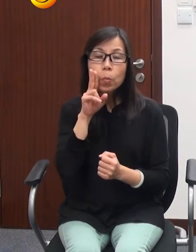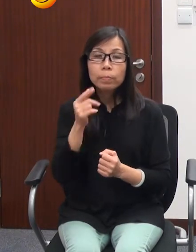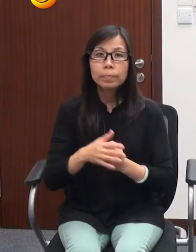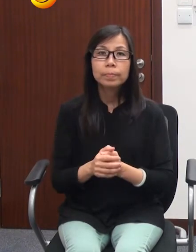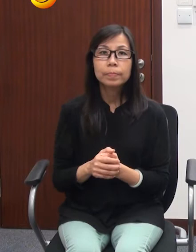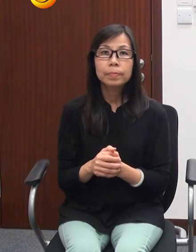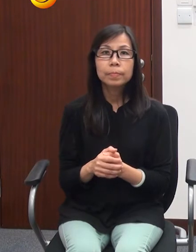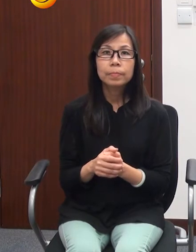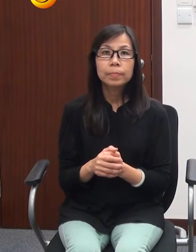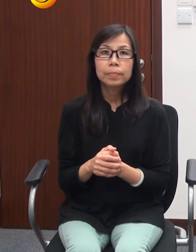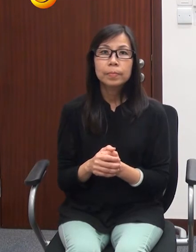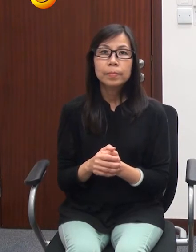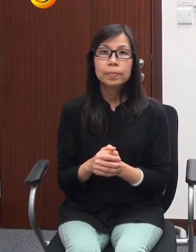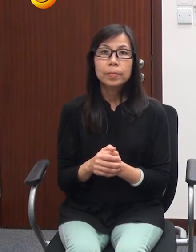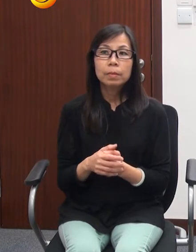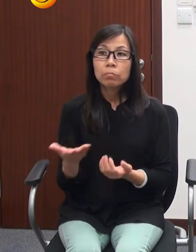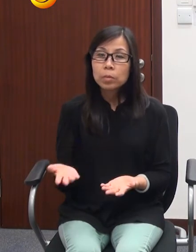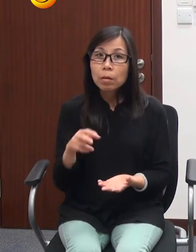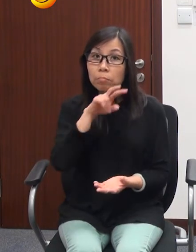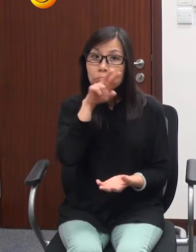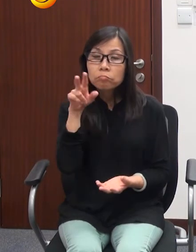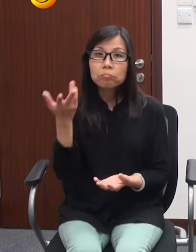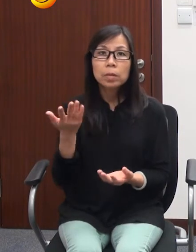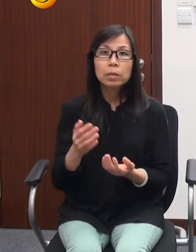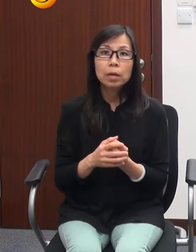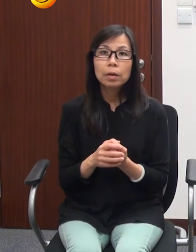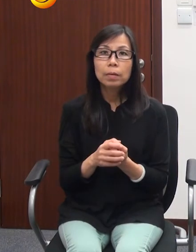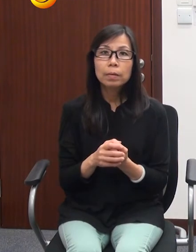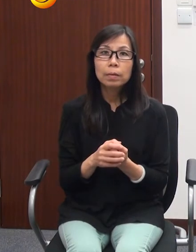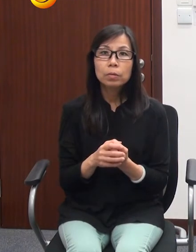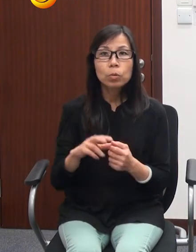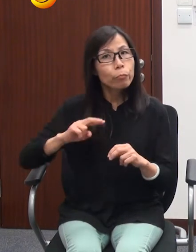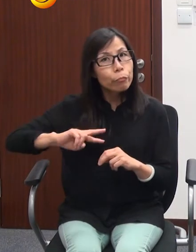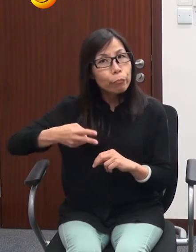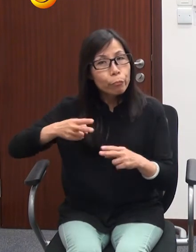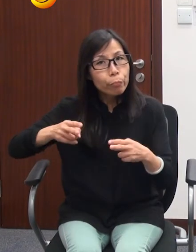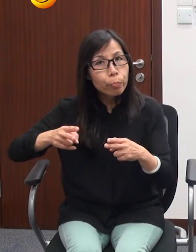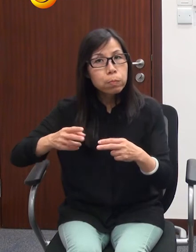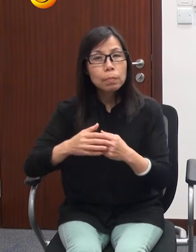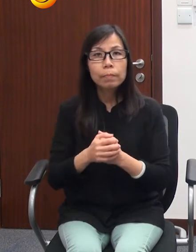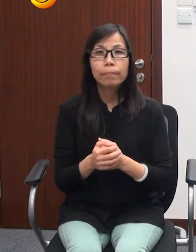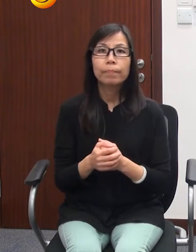其實即係而家睇下點樣再發展落去啦。咁即係其實